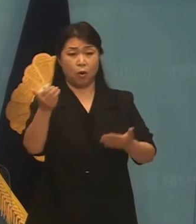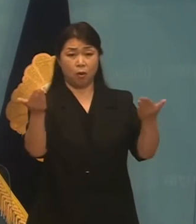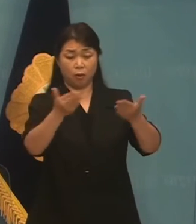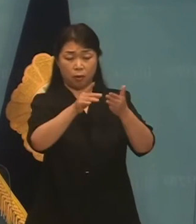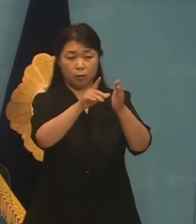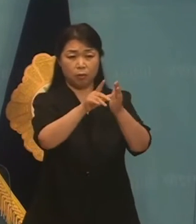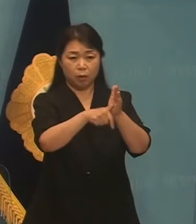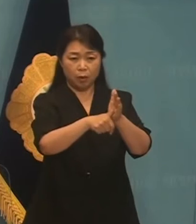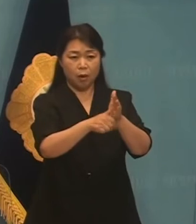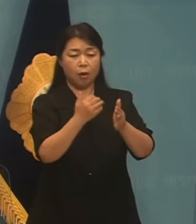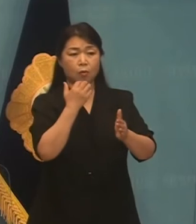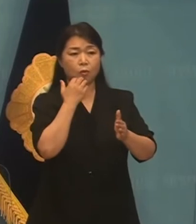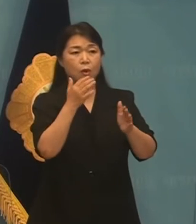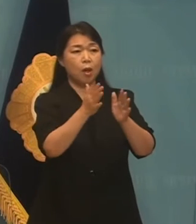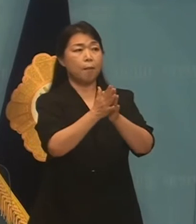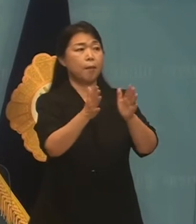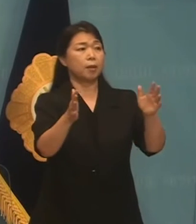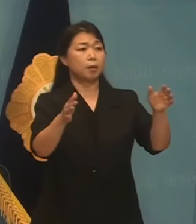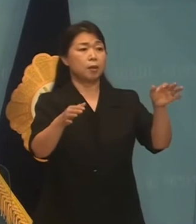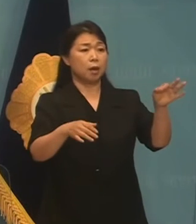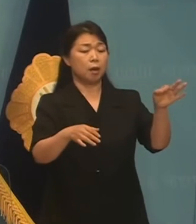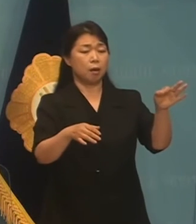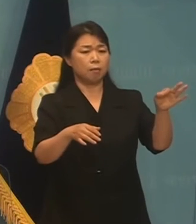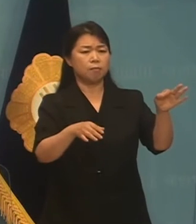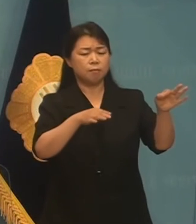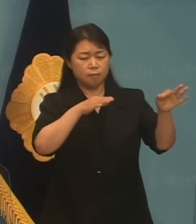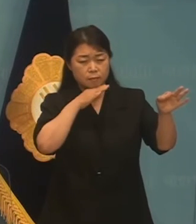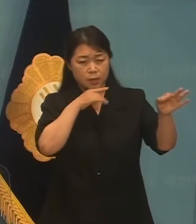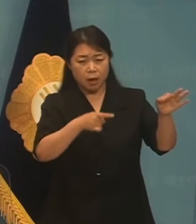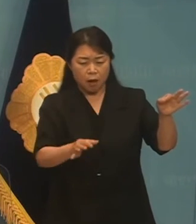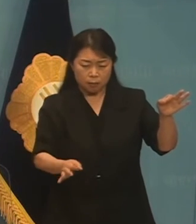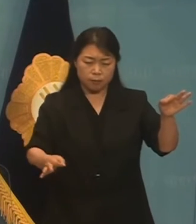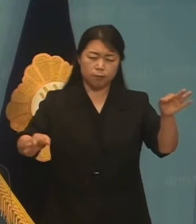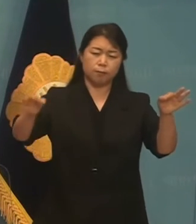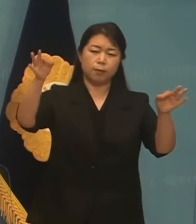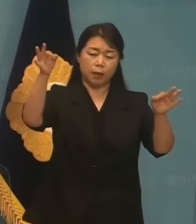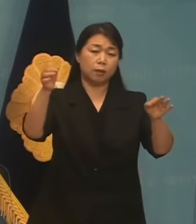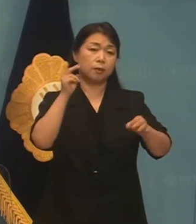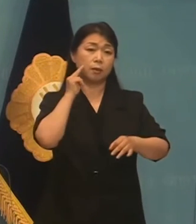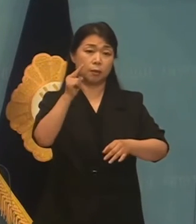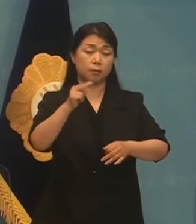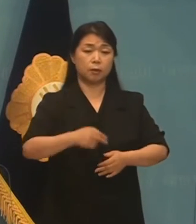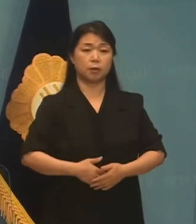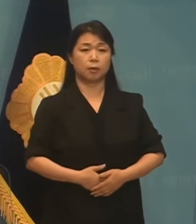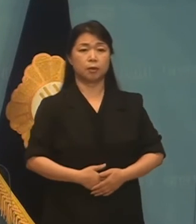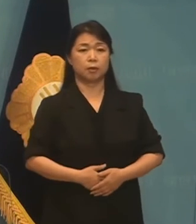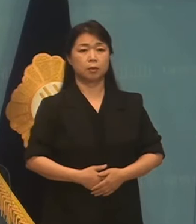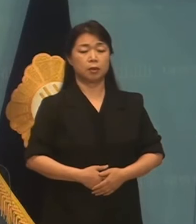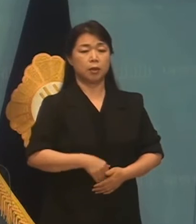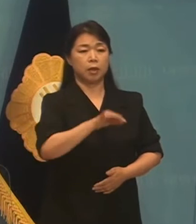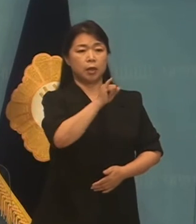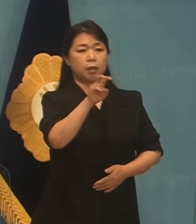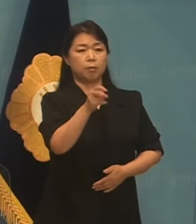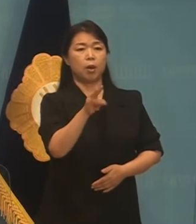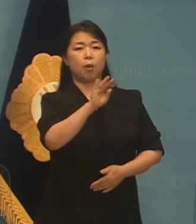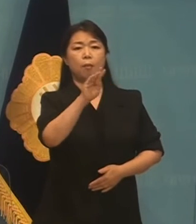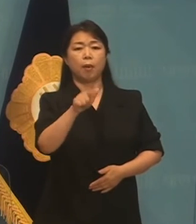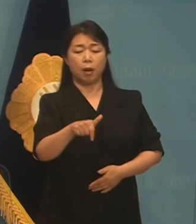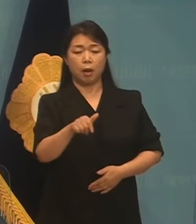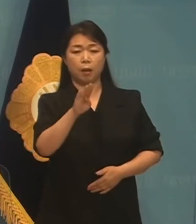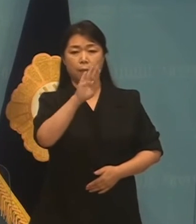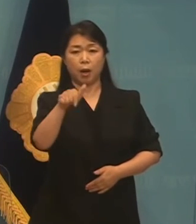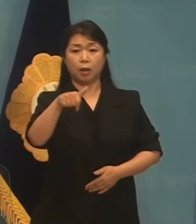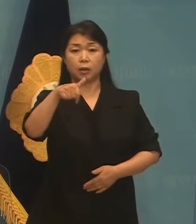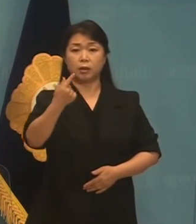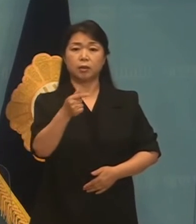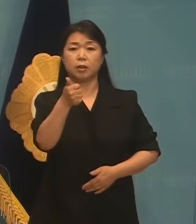동안 서울의 아파트 값은 그야말로 폭등했습니다. 이명박 박근혜, 즉